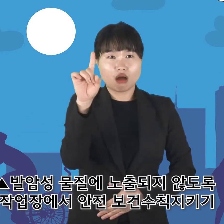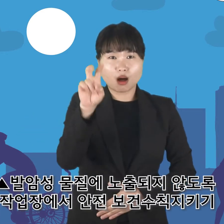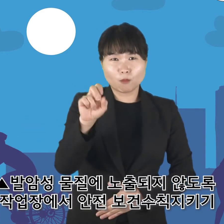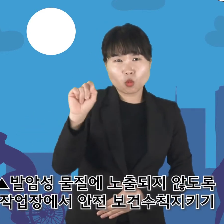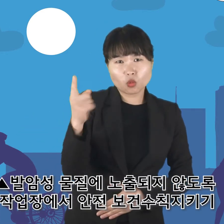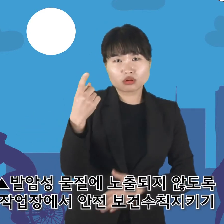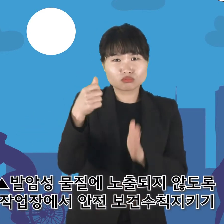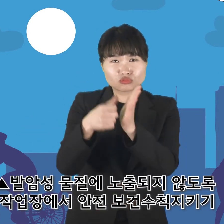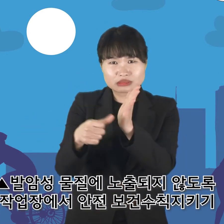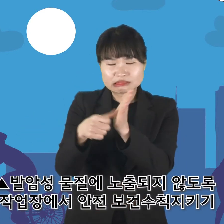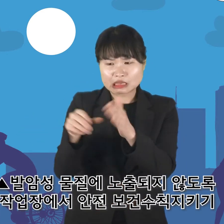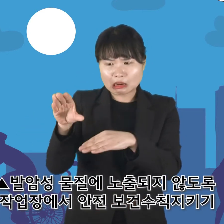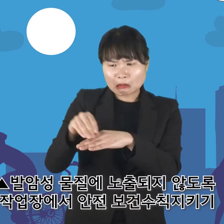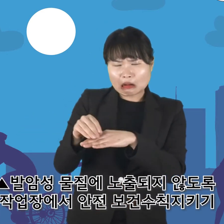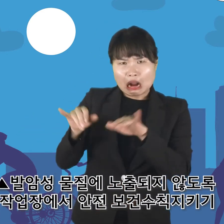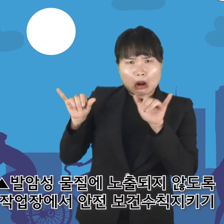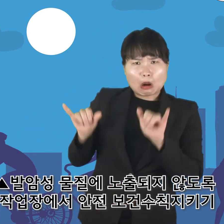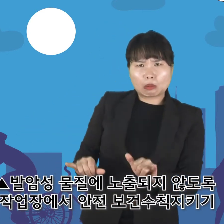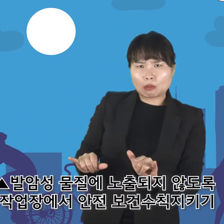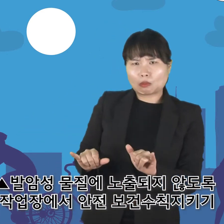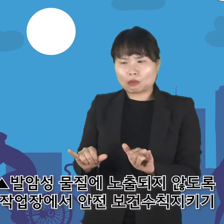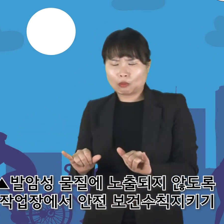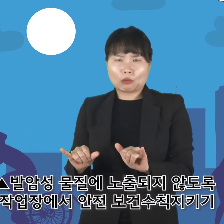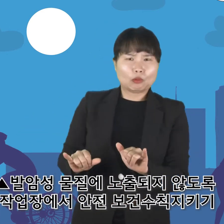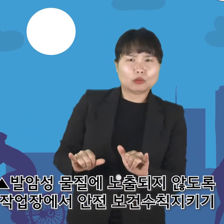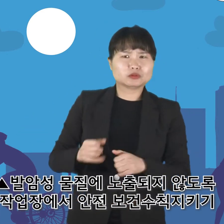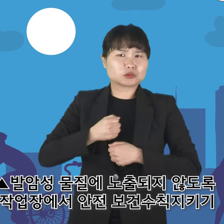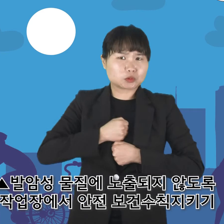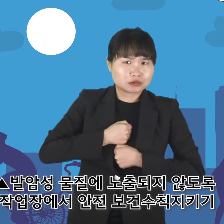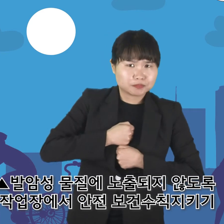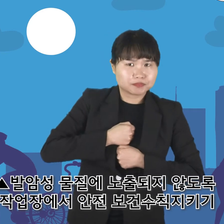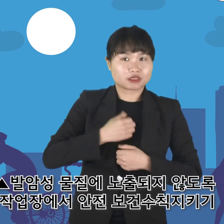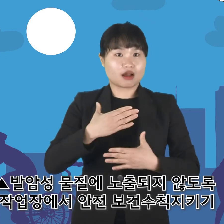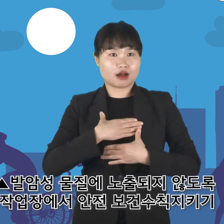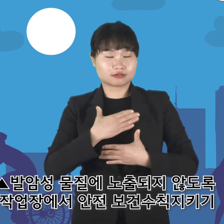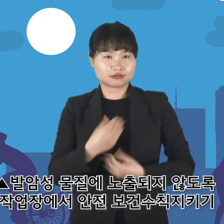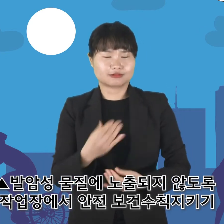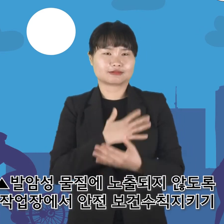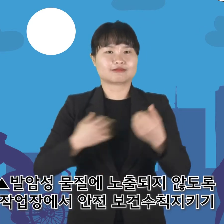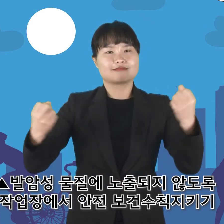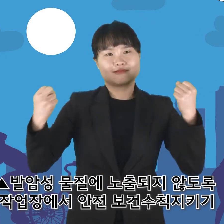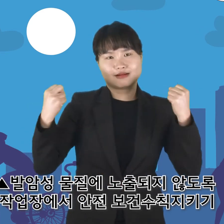발암성 물질에 노출되지 않도록 작업장에서 안전보건수칙 지키기,